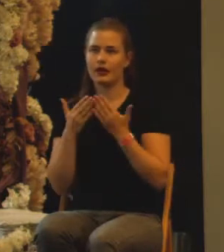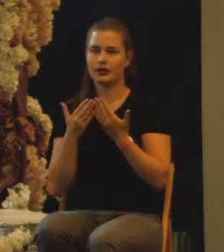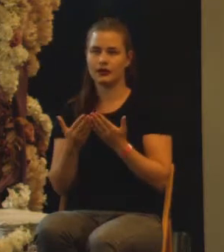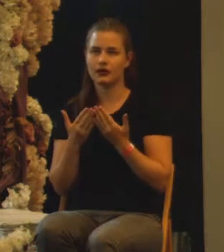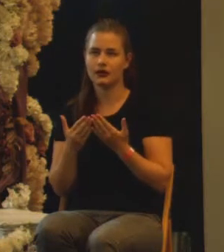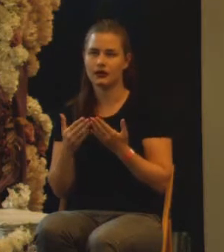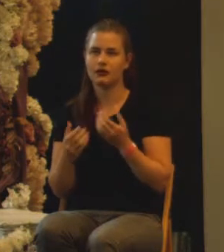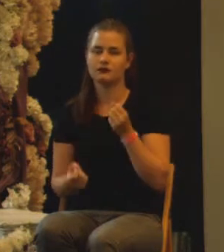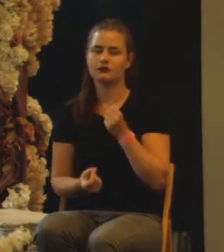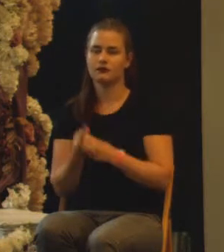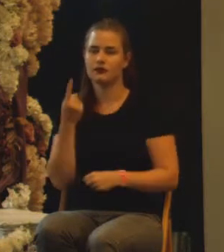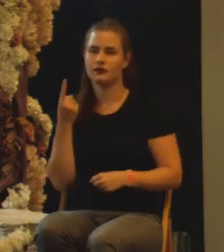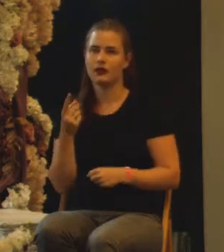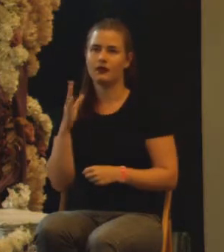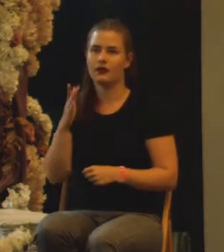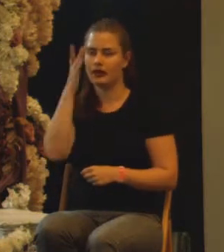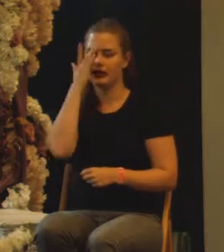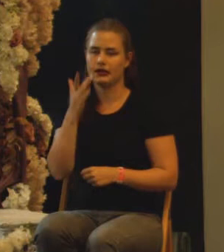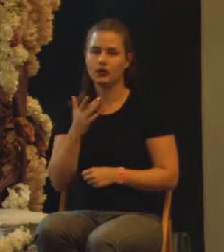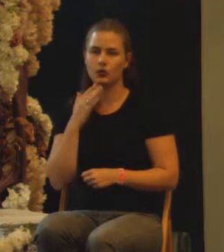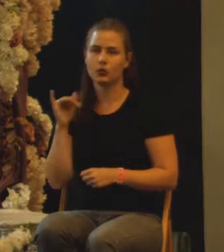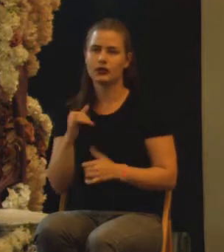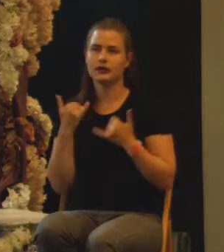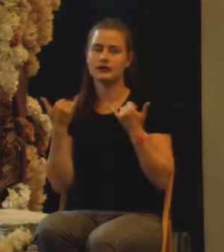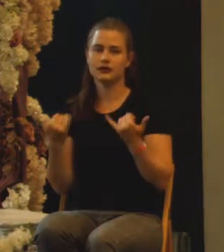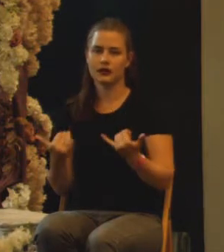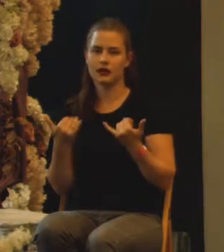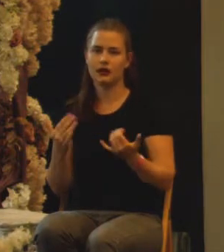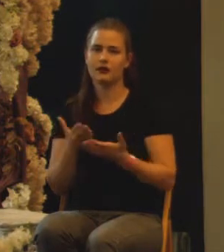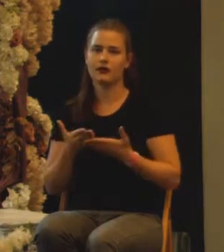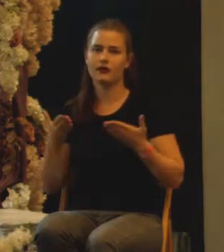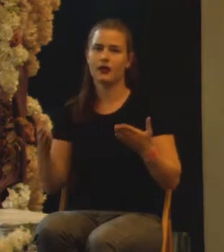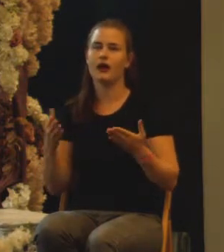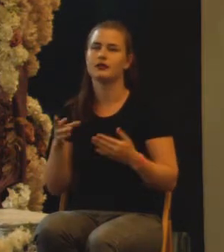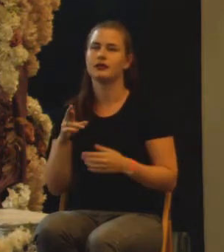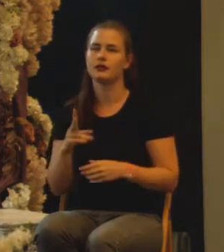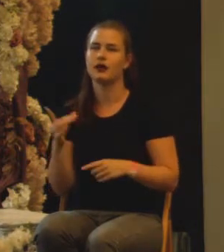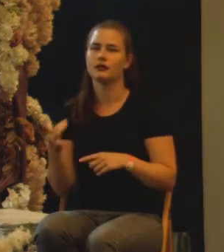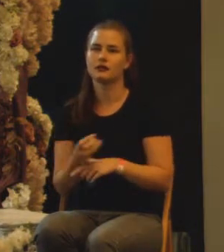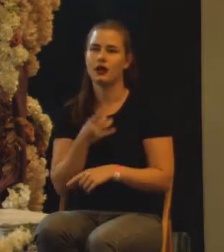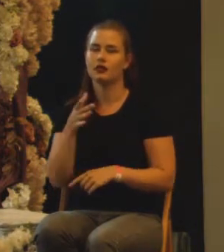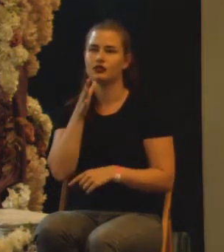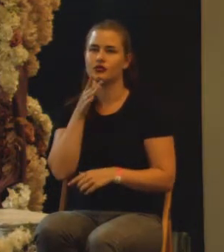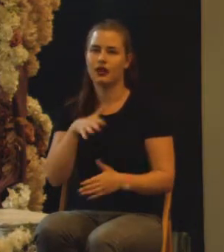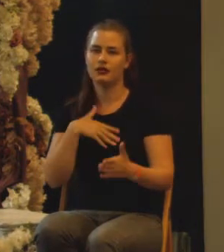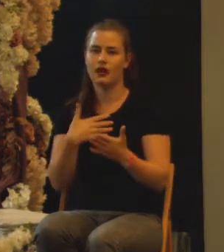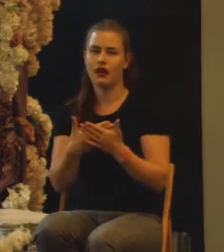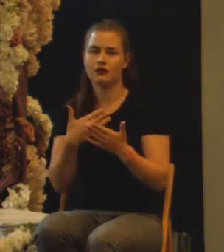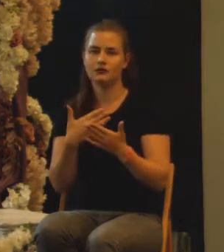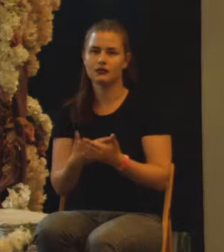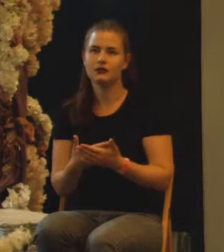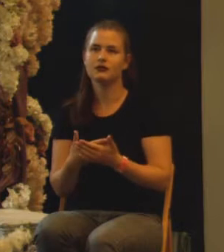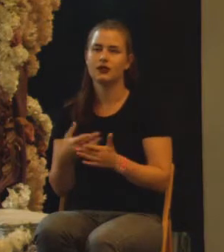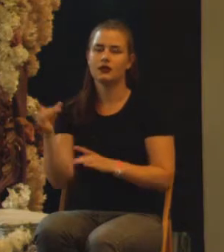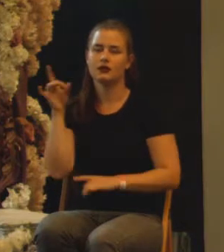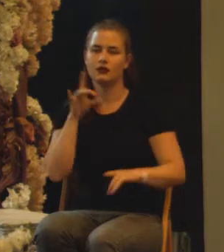вийшла влітку. І зараз в нас якраз час активної промо-компанії,